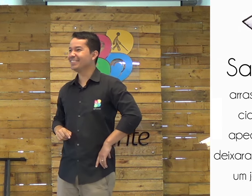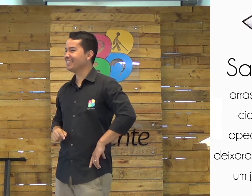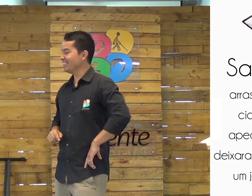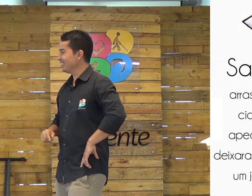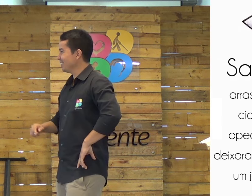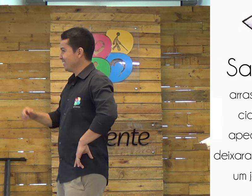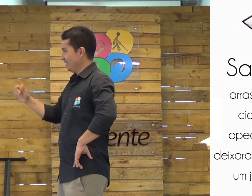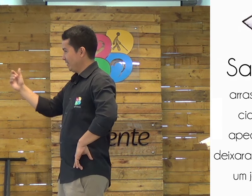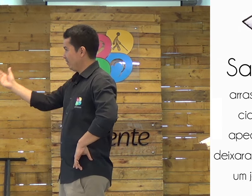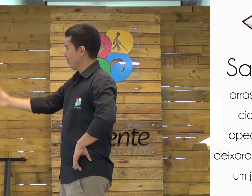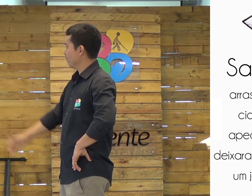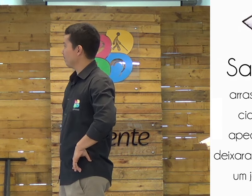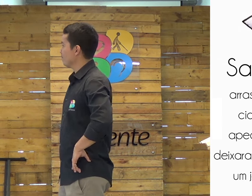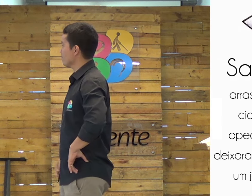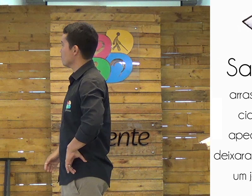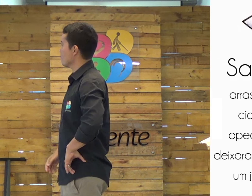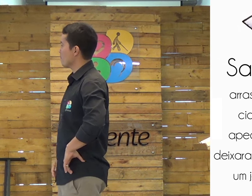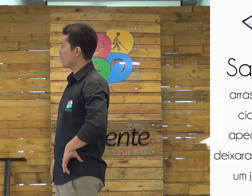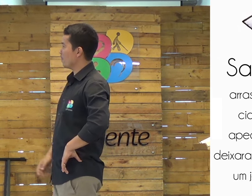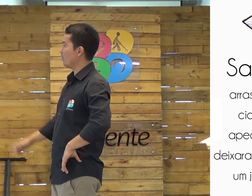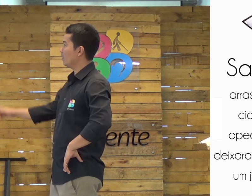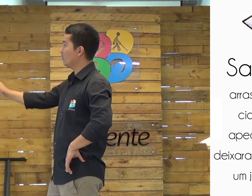perigoso.